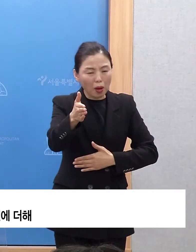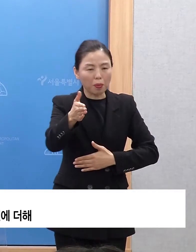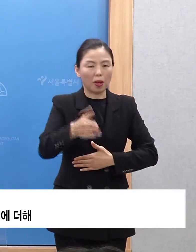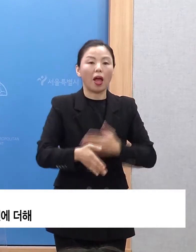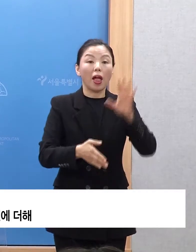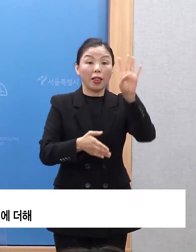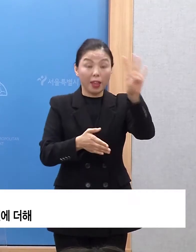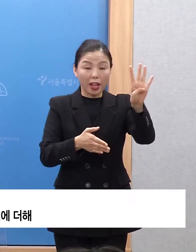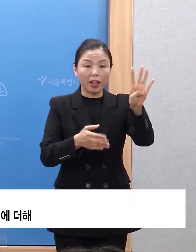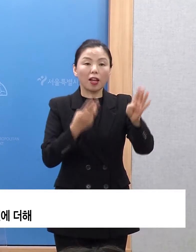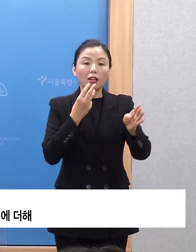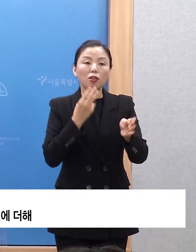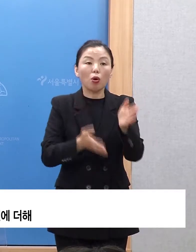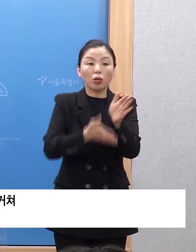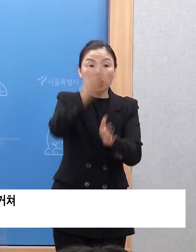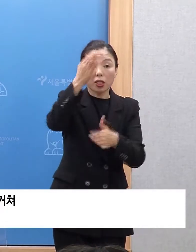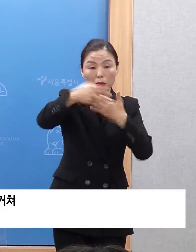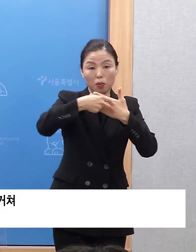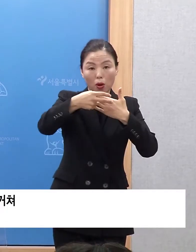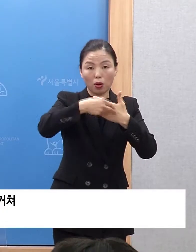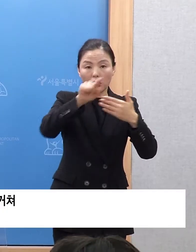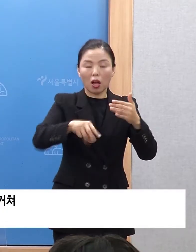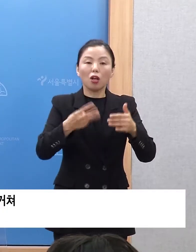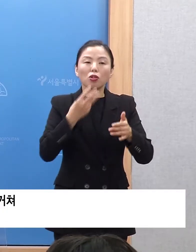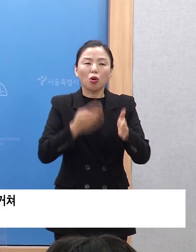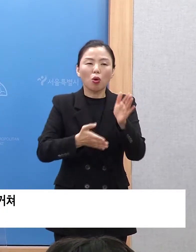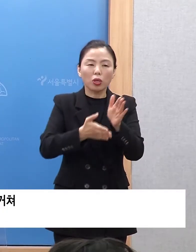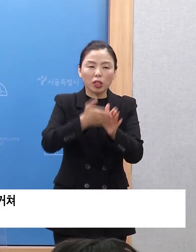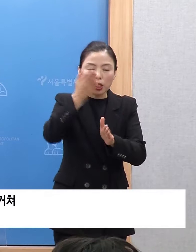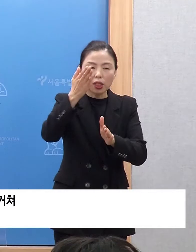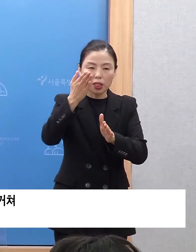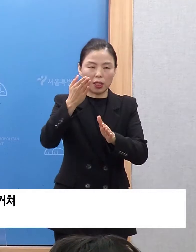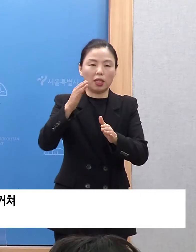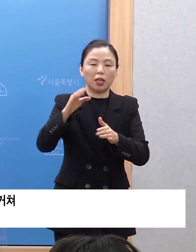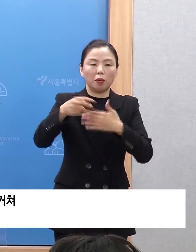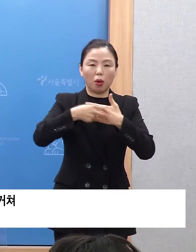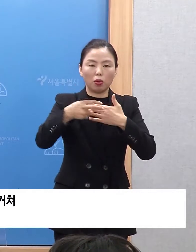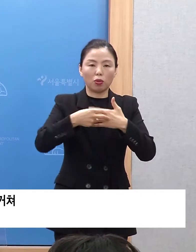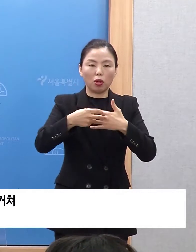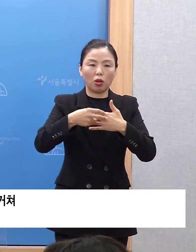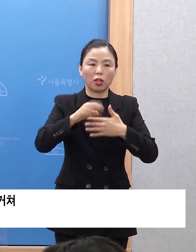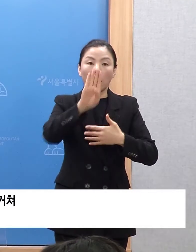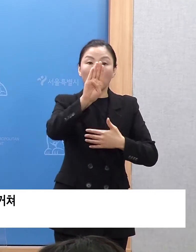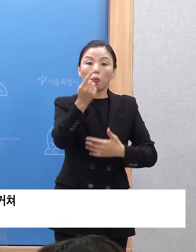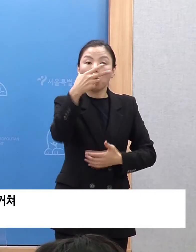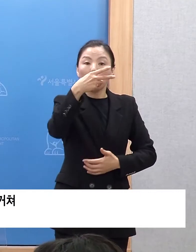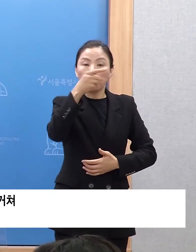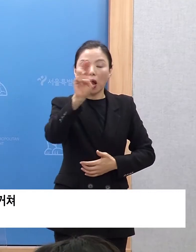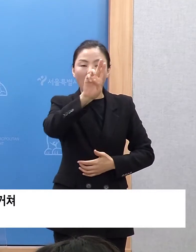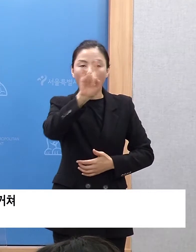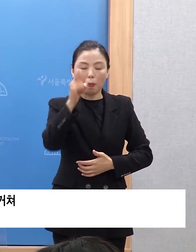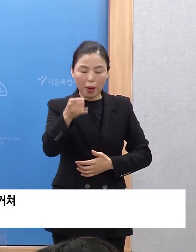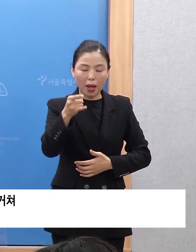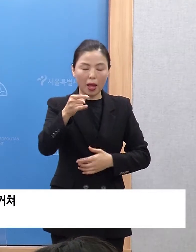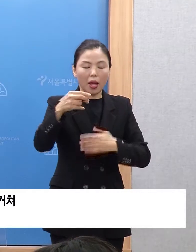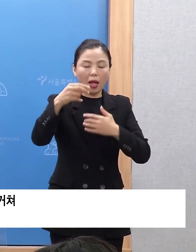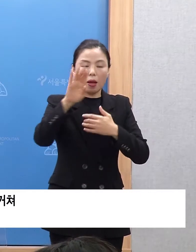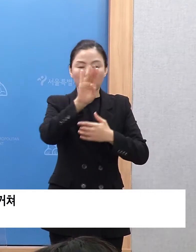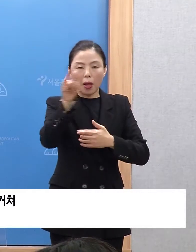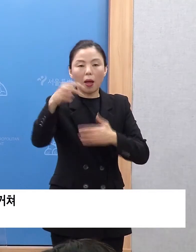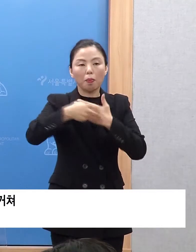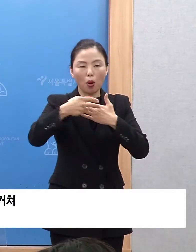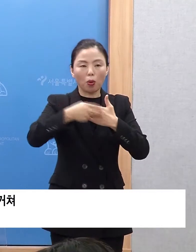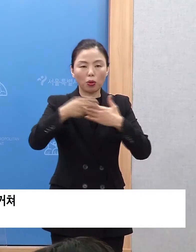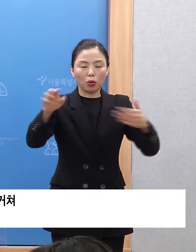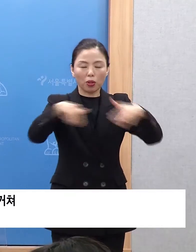4개의 시립병원에 더해서 서울의료원은 물론 서울보라매병원까지도 단계적 절차를 거쳐서 최대한